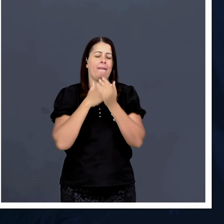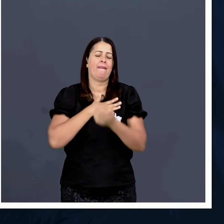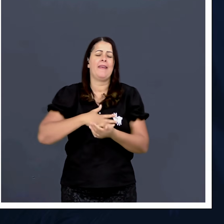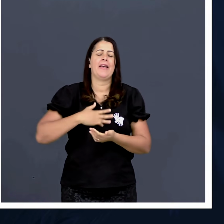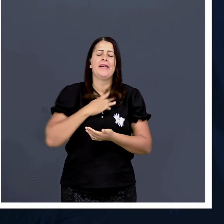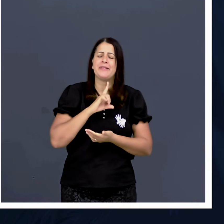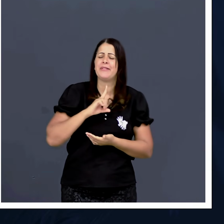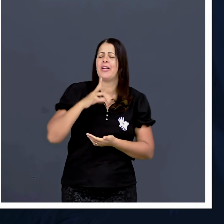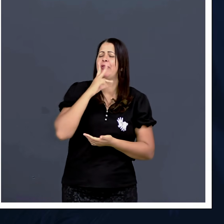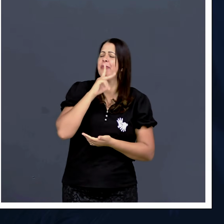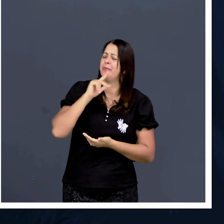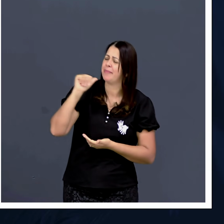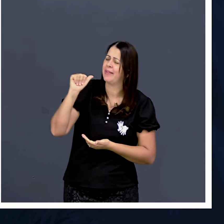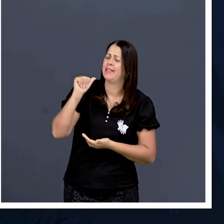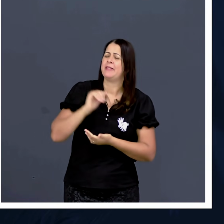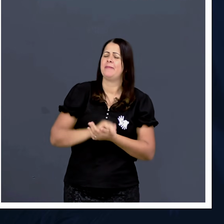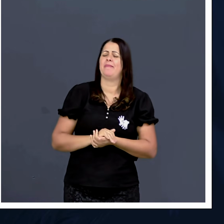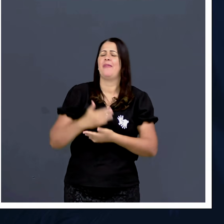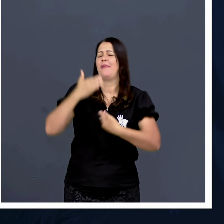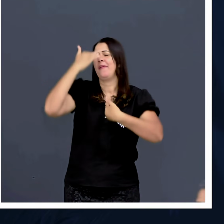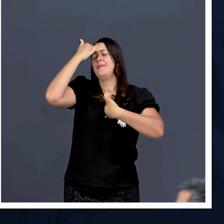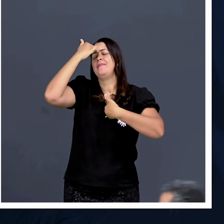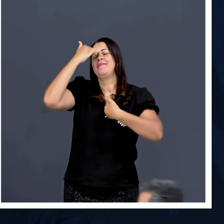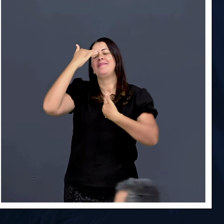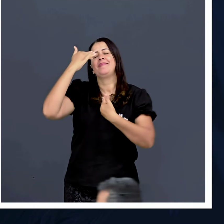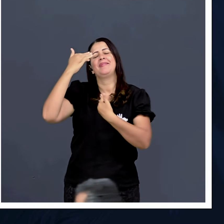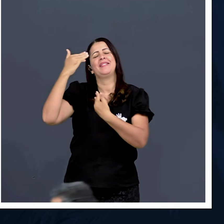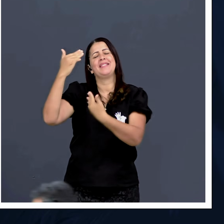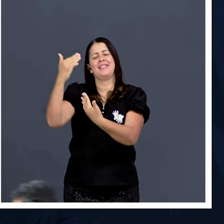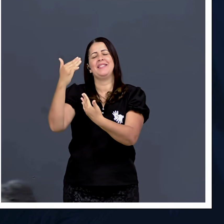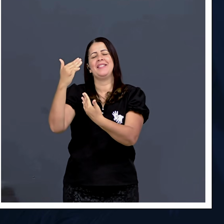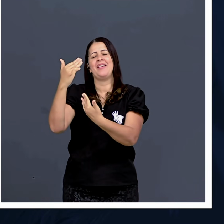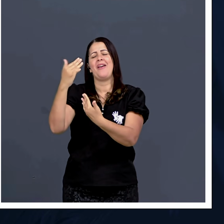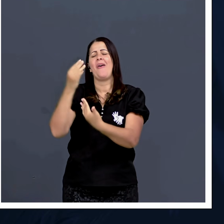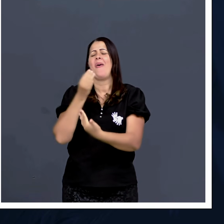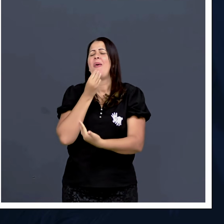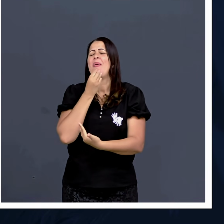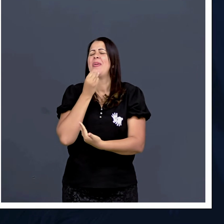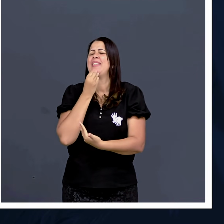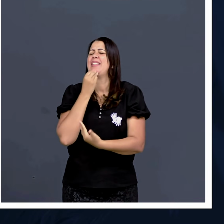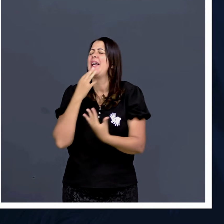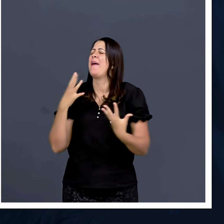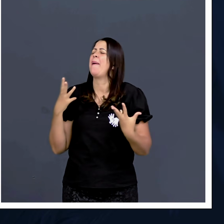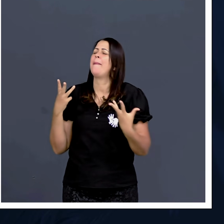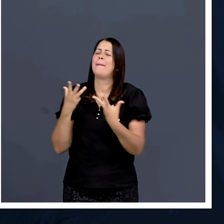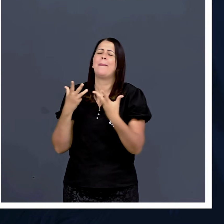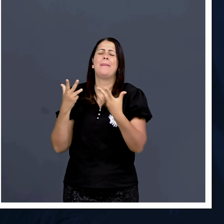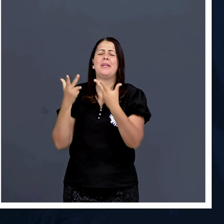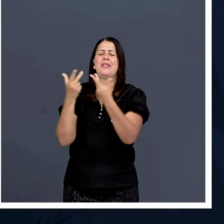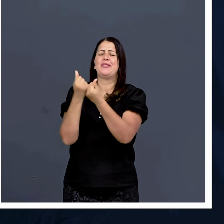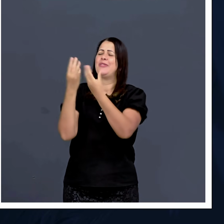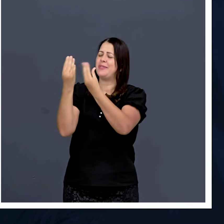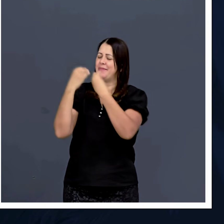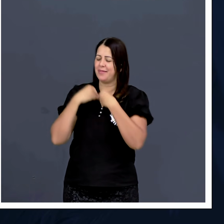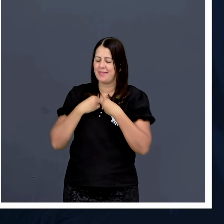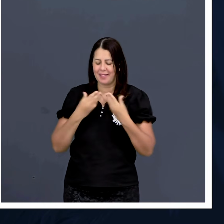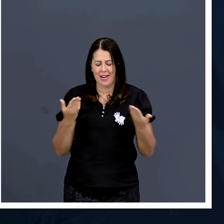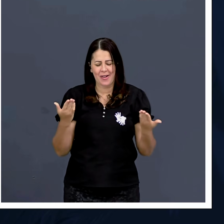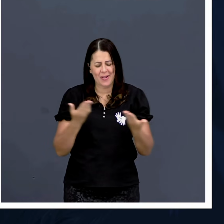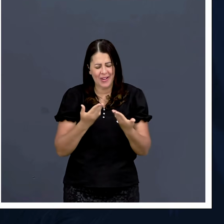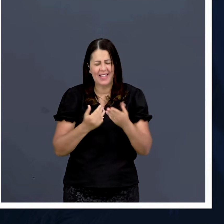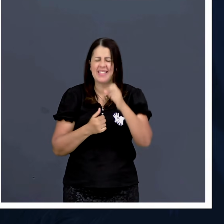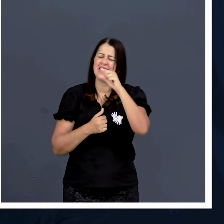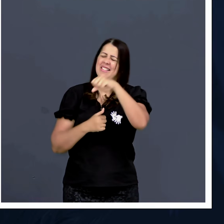Querido Deus, Pai, muito obrigado por essa riquíssima oportunidade que o Senhor nos concede. Sim,